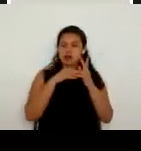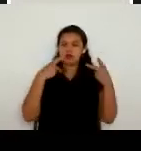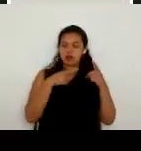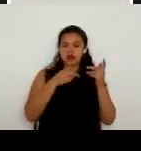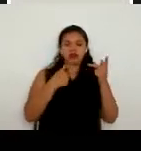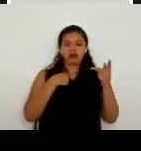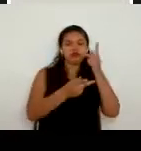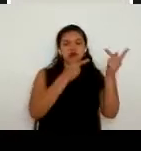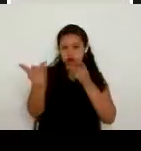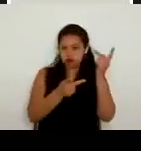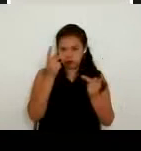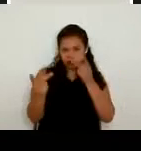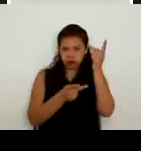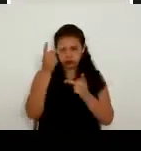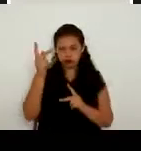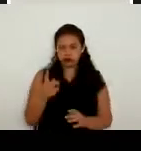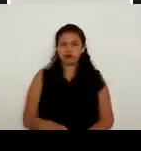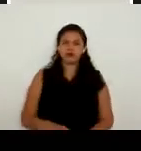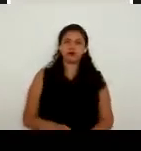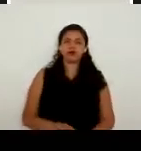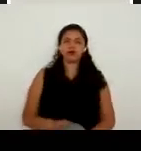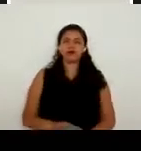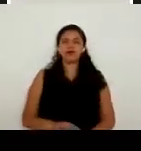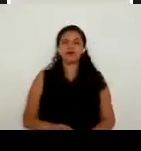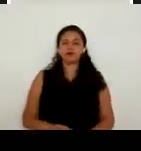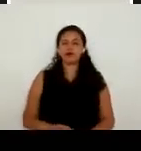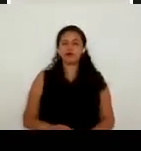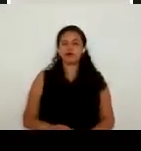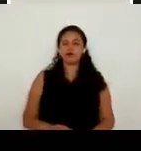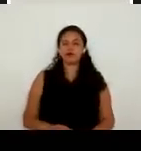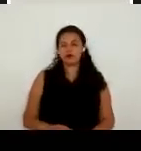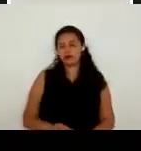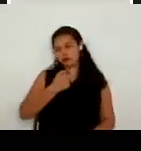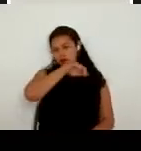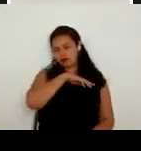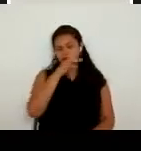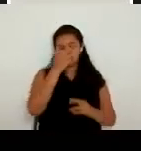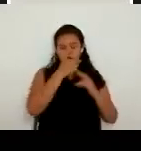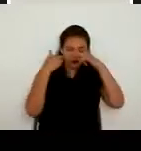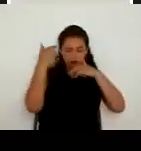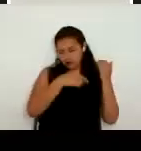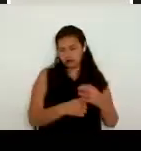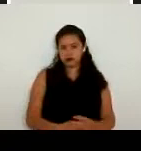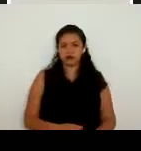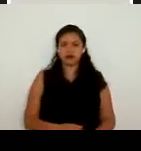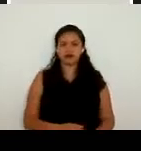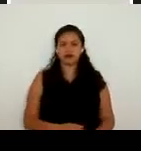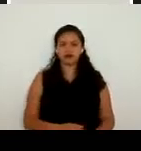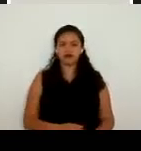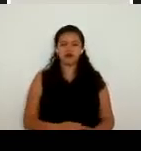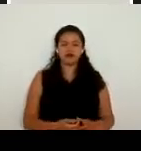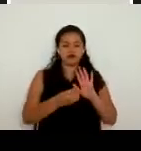investigación sobre 16 9 en sus cuentos y bueno fuimos revisando y entre una algunos de los resultados preliminares